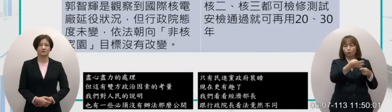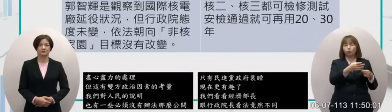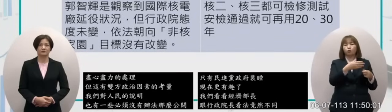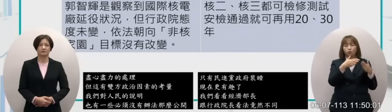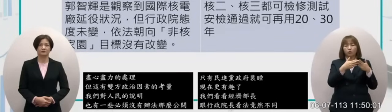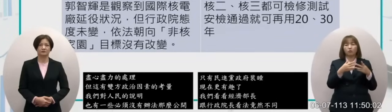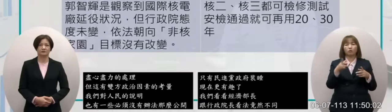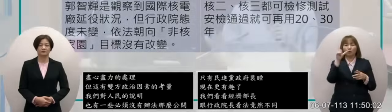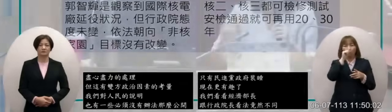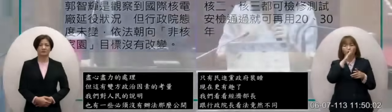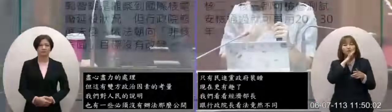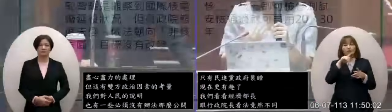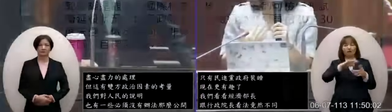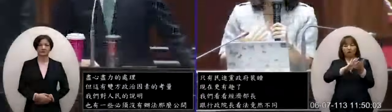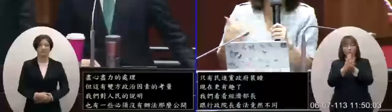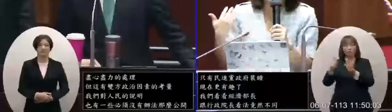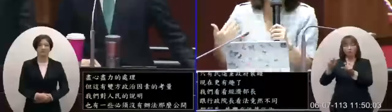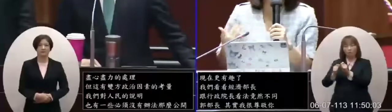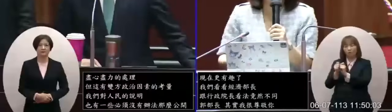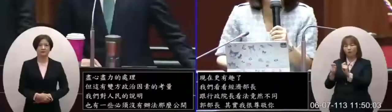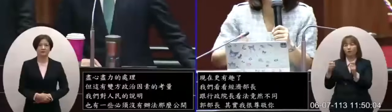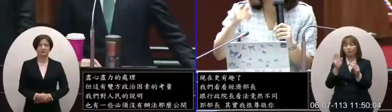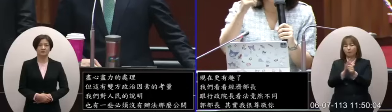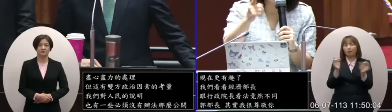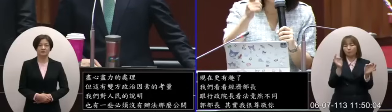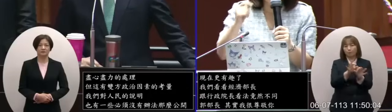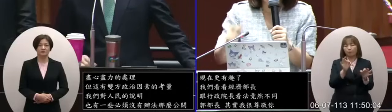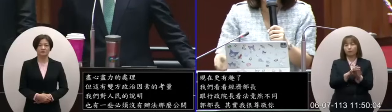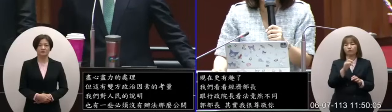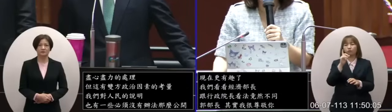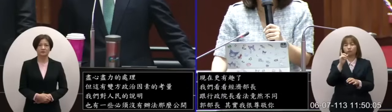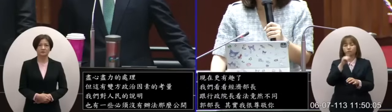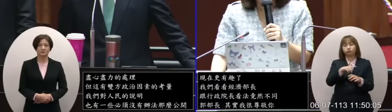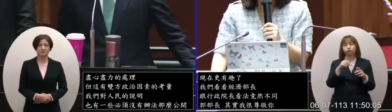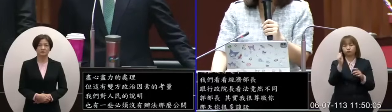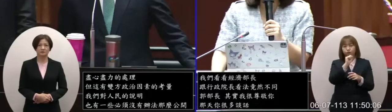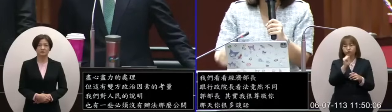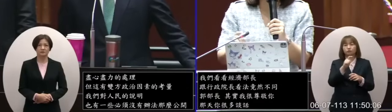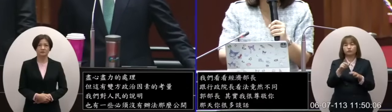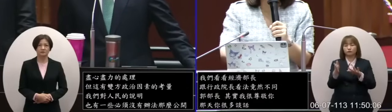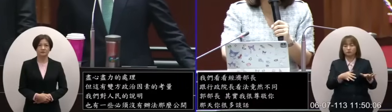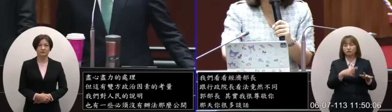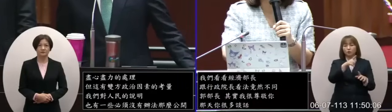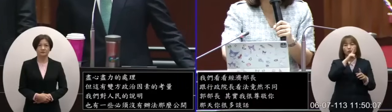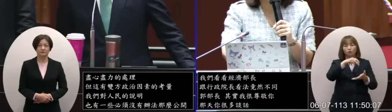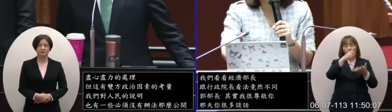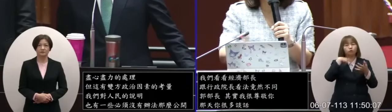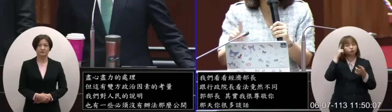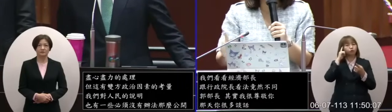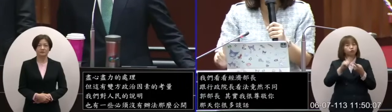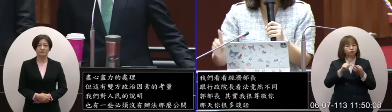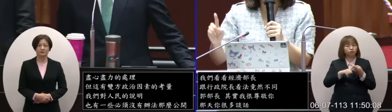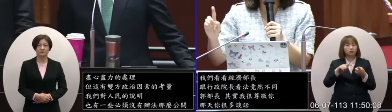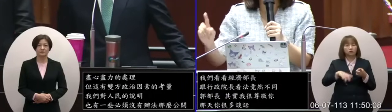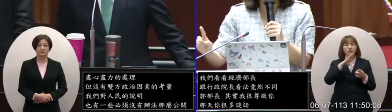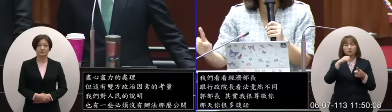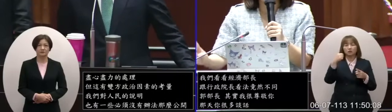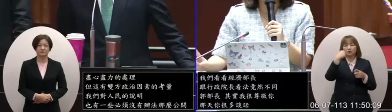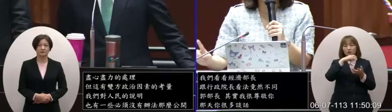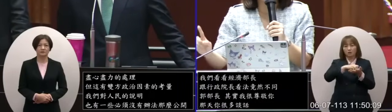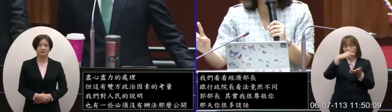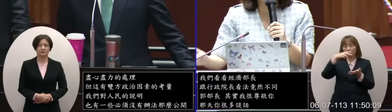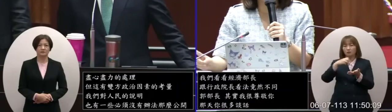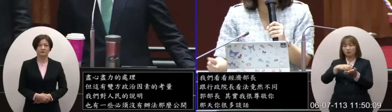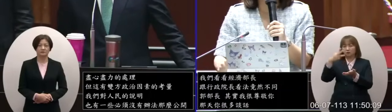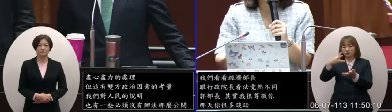不是永远用台我们的纳税人的钱去补贴，我是认同你的。但当时您说的是核二核三都可